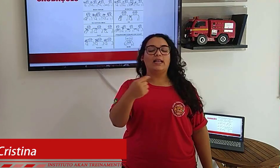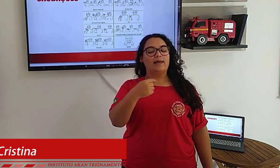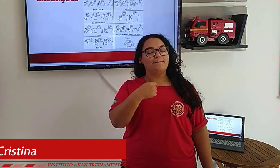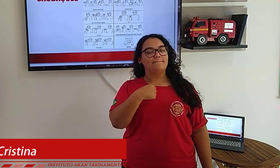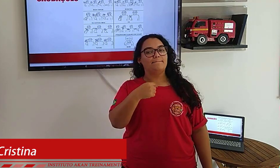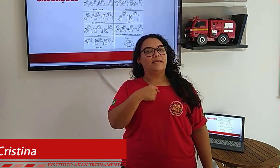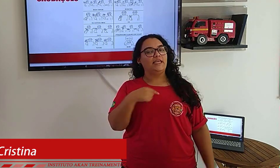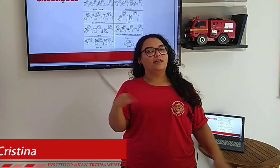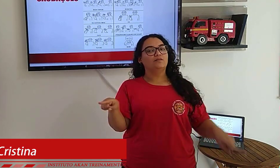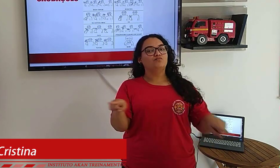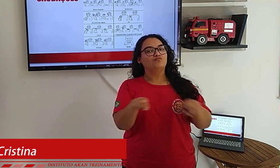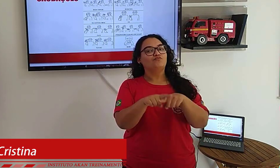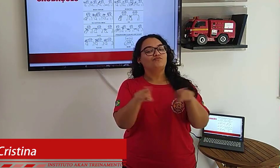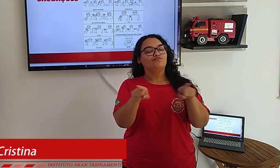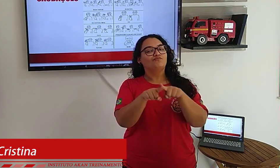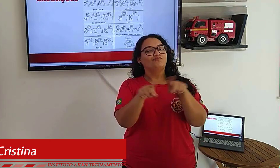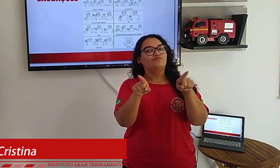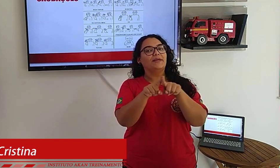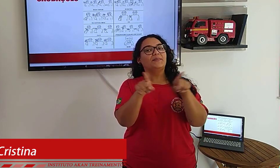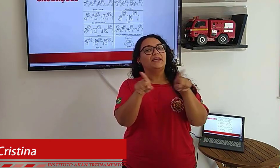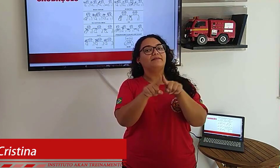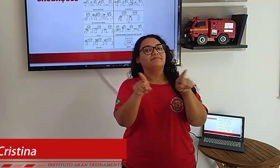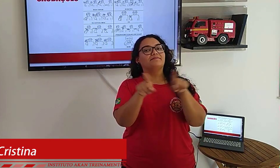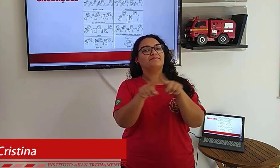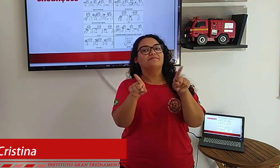fala minha também.